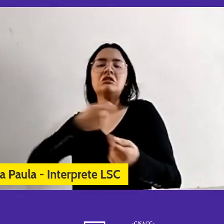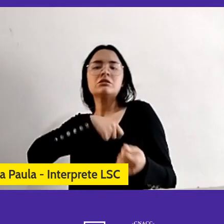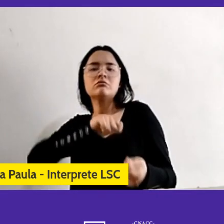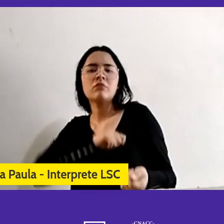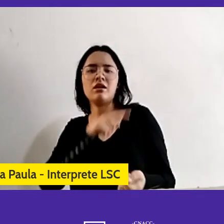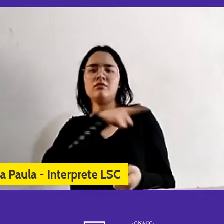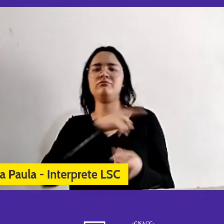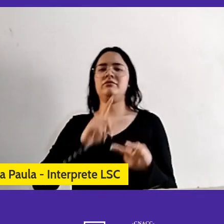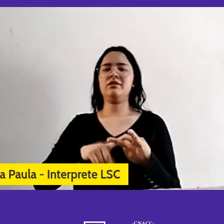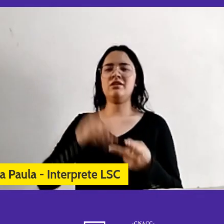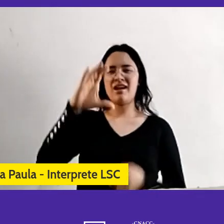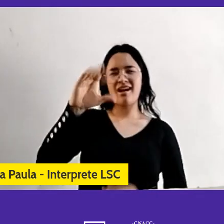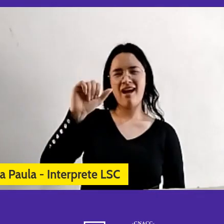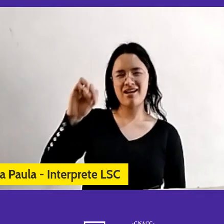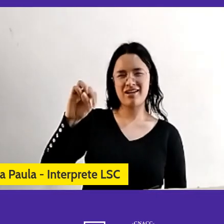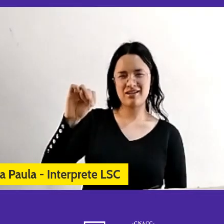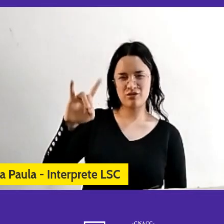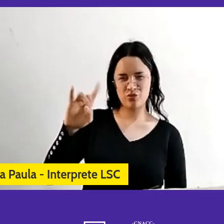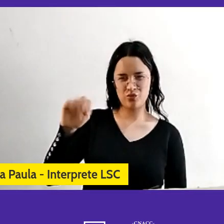los mercados